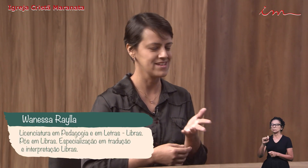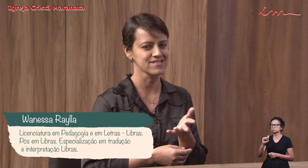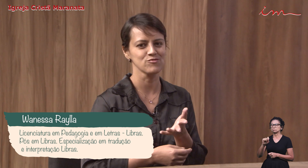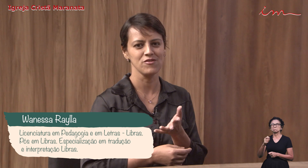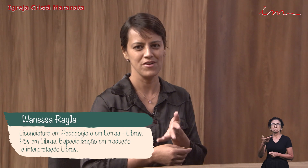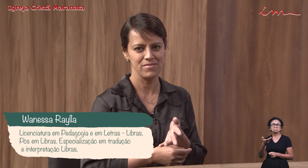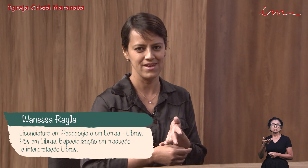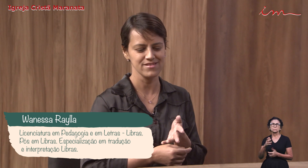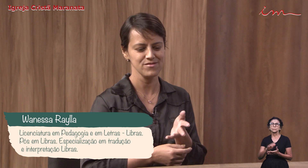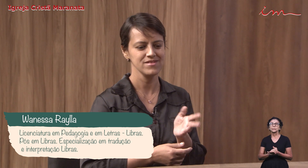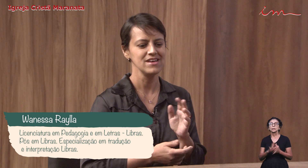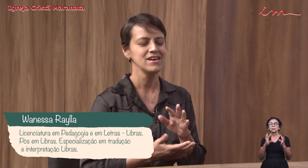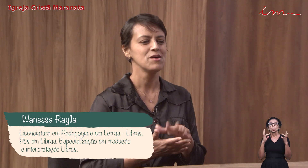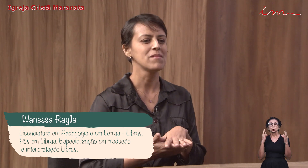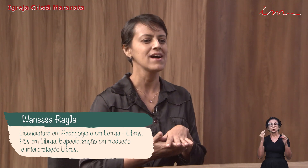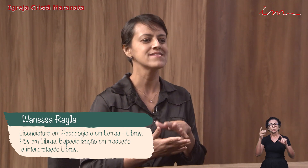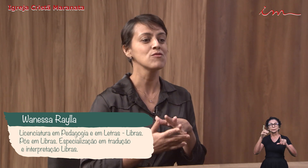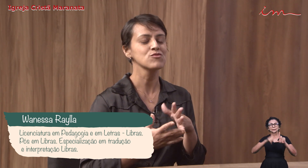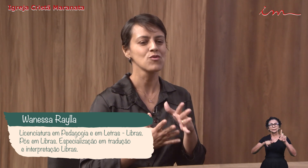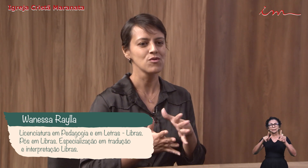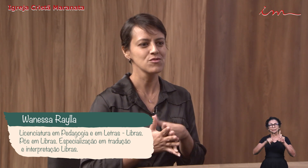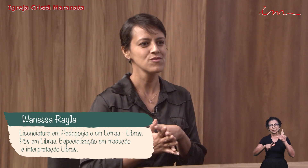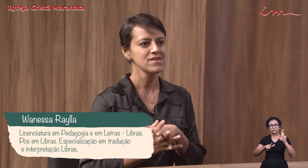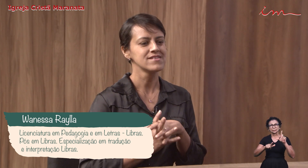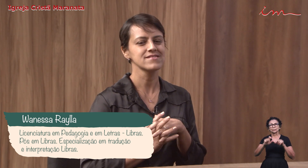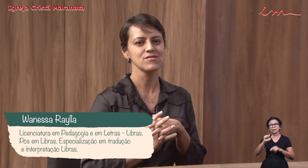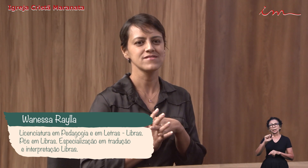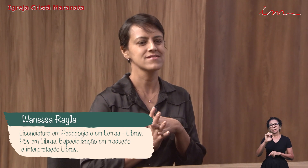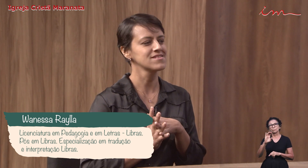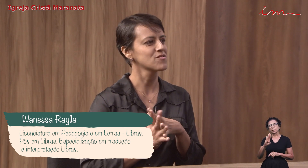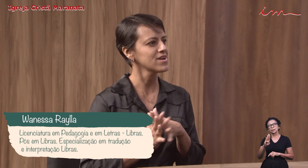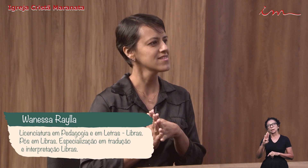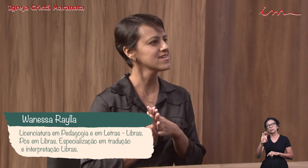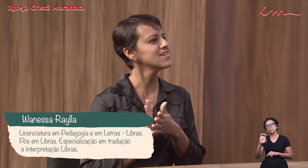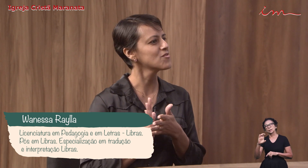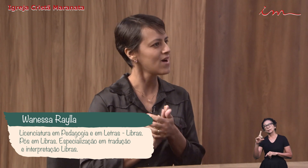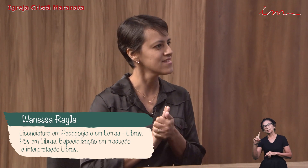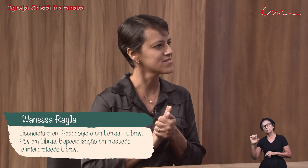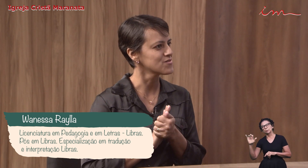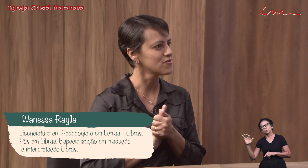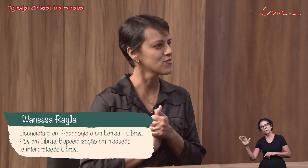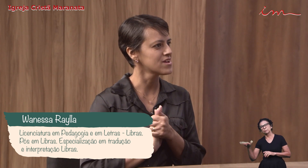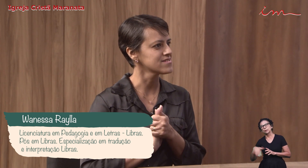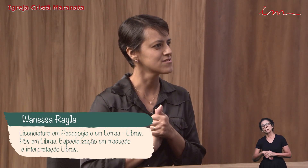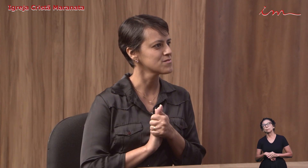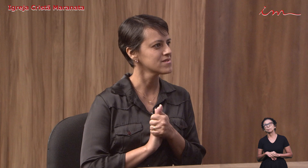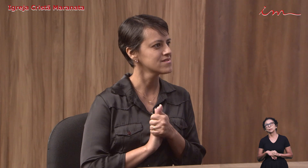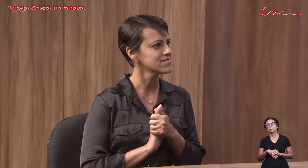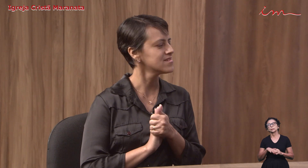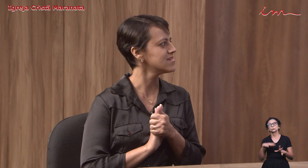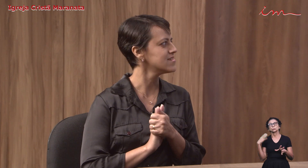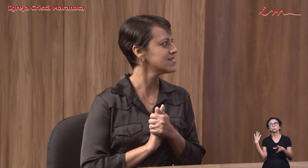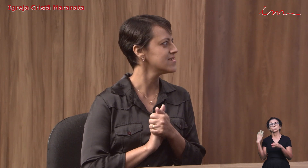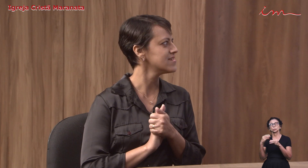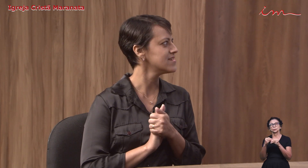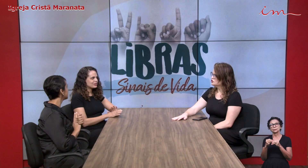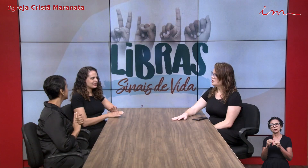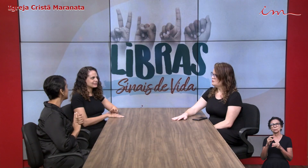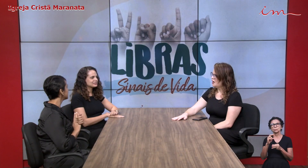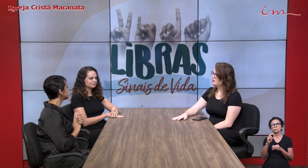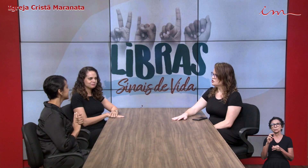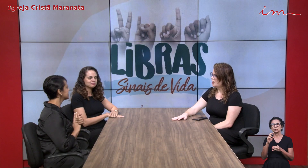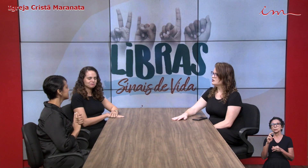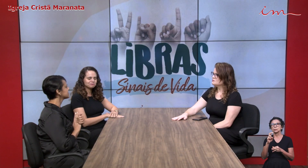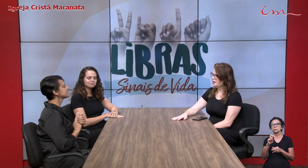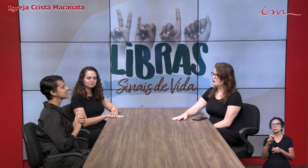todas as letras do alfabeto, mas ao todo são 54 configurações 64, de mão. Tem até mais já.